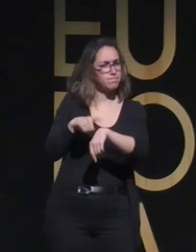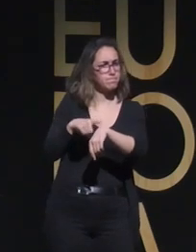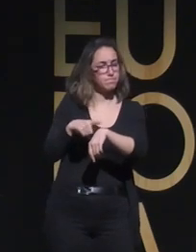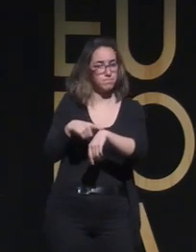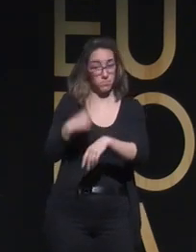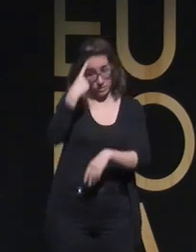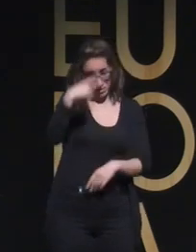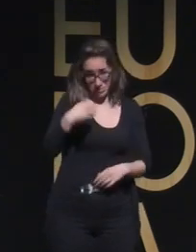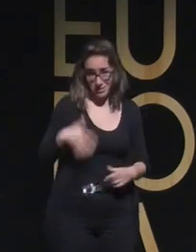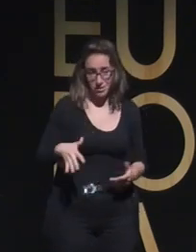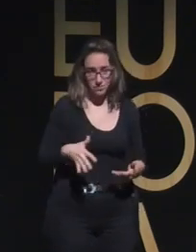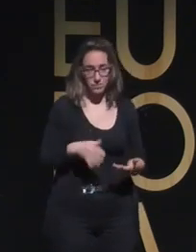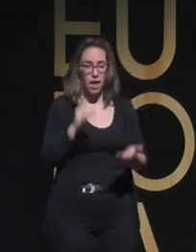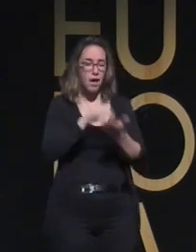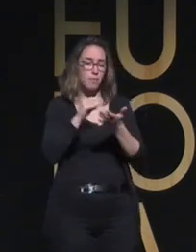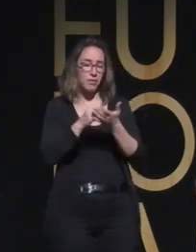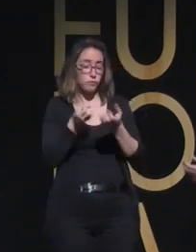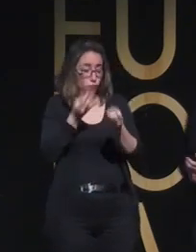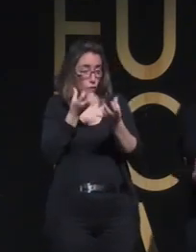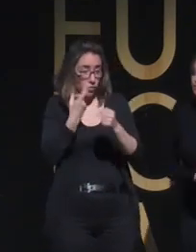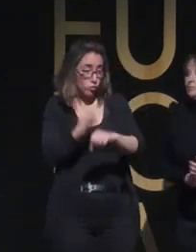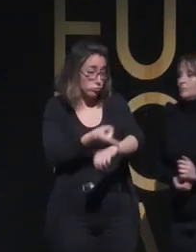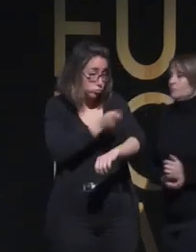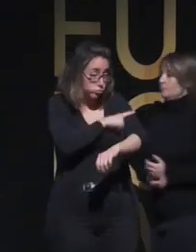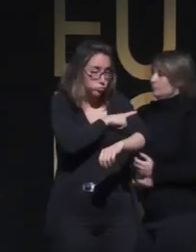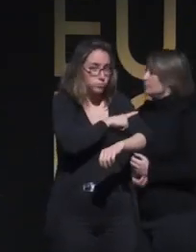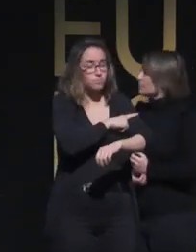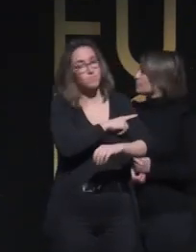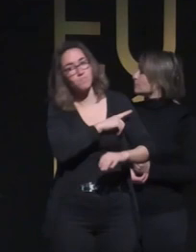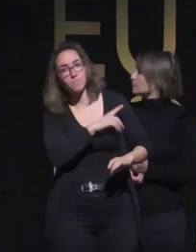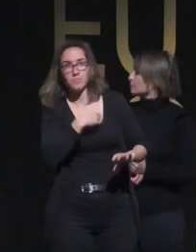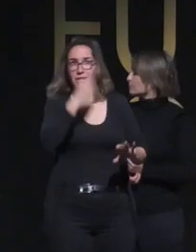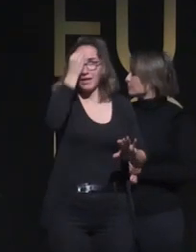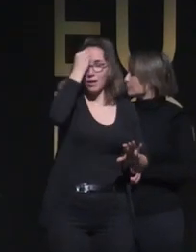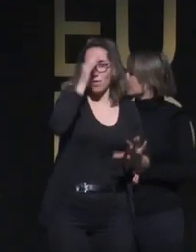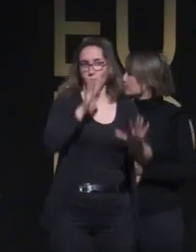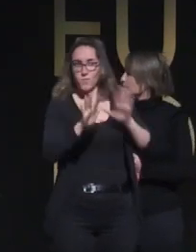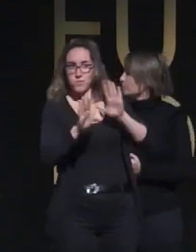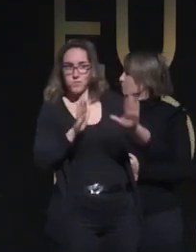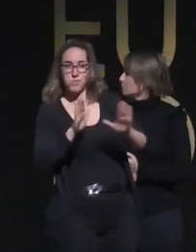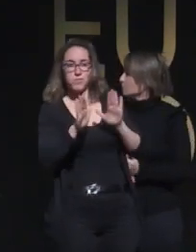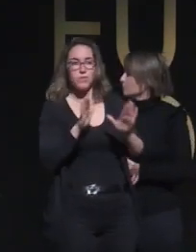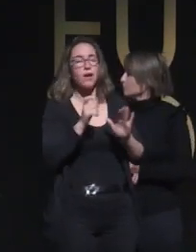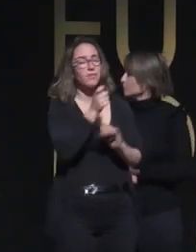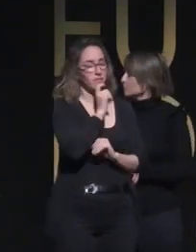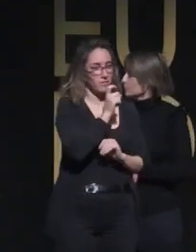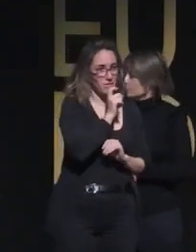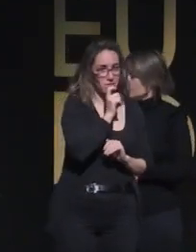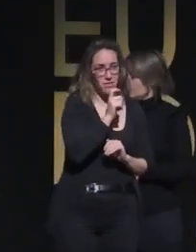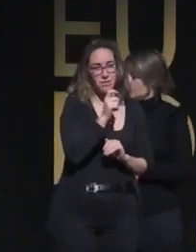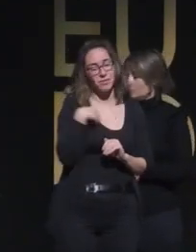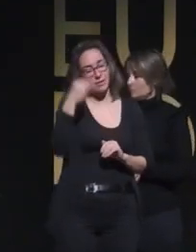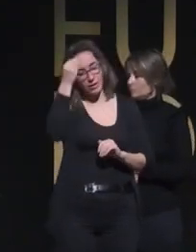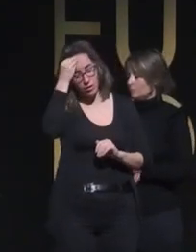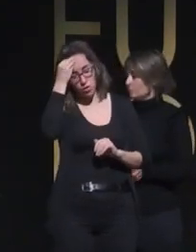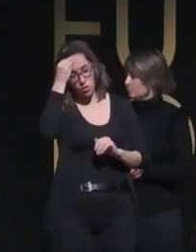Claro, a veces estar sobreinformado, creo que hay que medir, y eso es muy difícil, ¿eh? Creo que hay que medir la